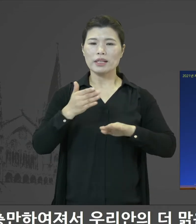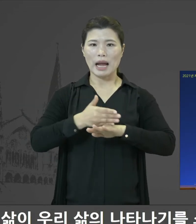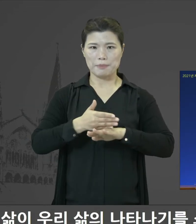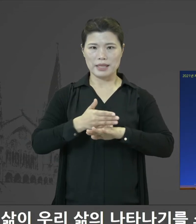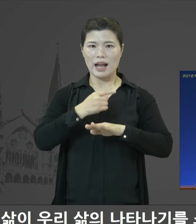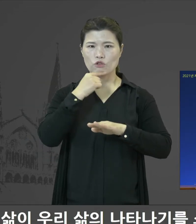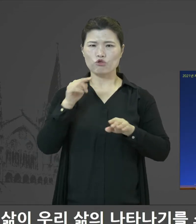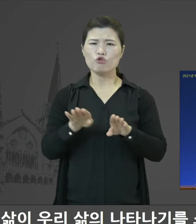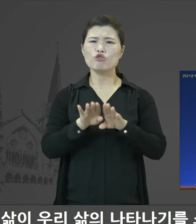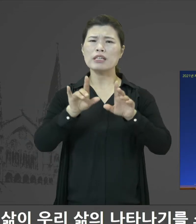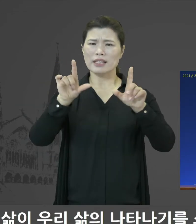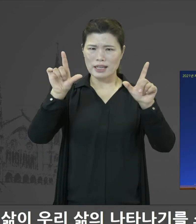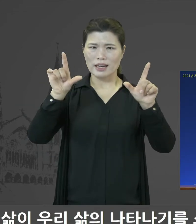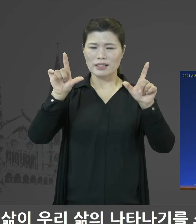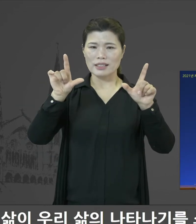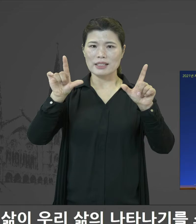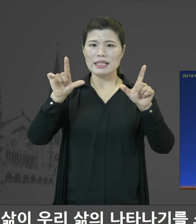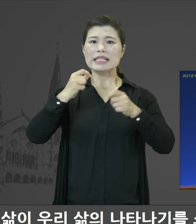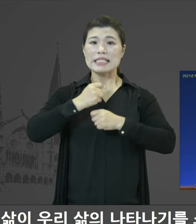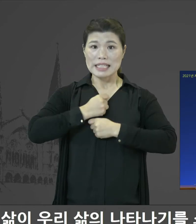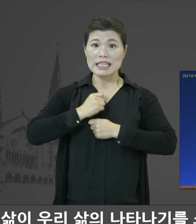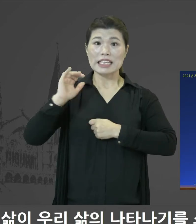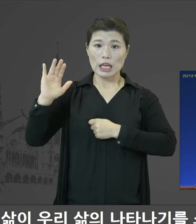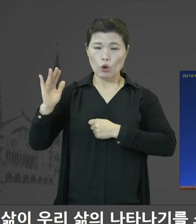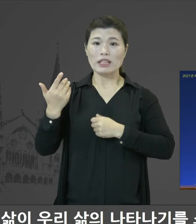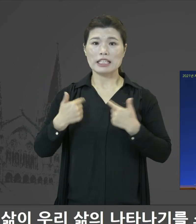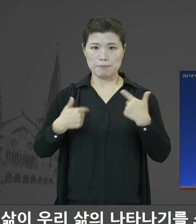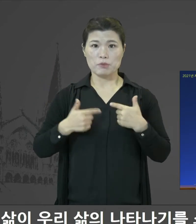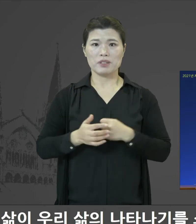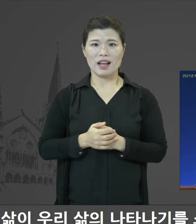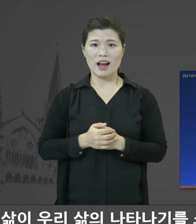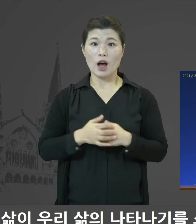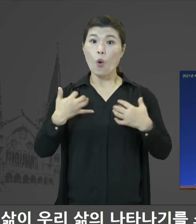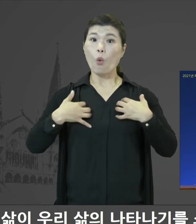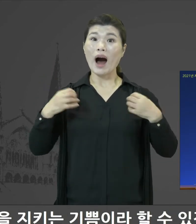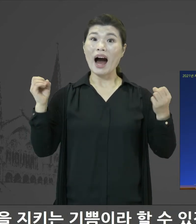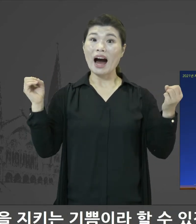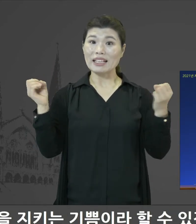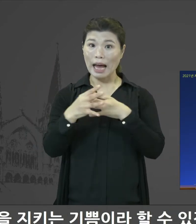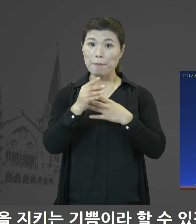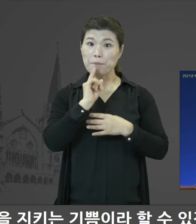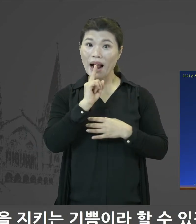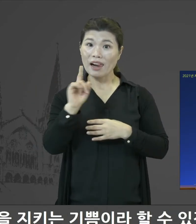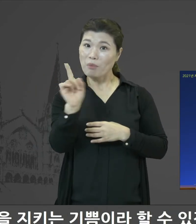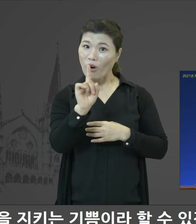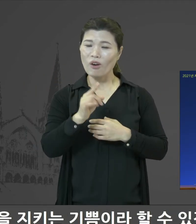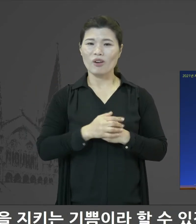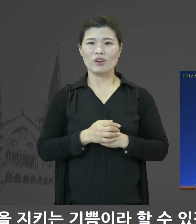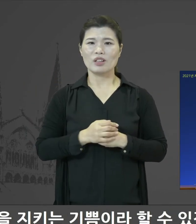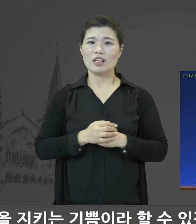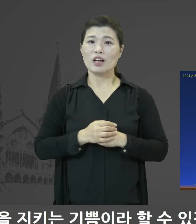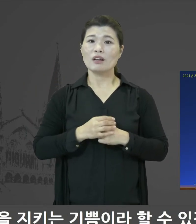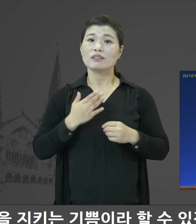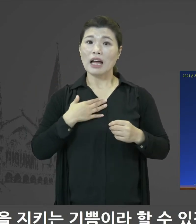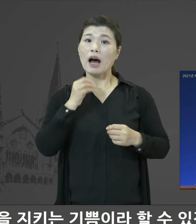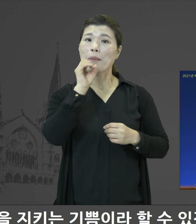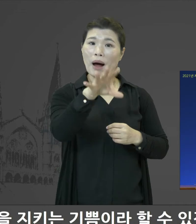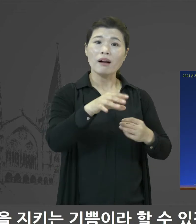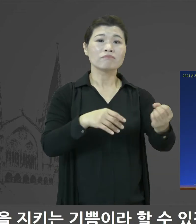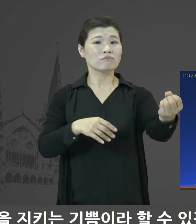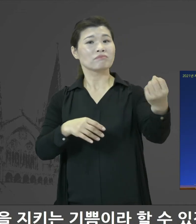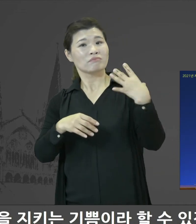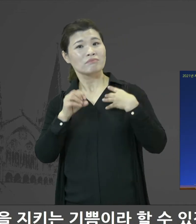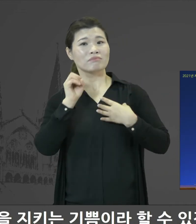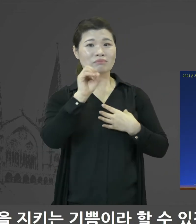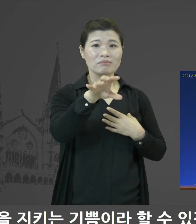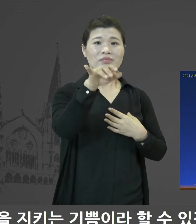지키는 기쁨이라 할 수 있겠습니다. 화답하다라는 말은 주고받는 거죠. 이제